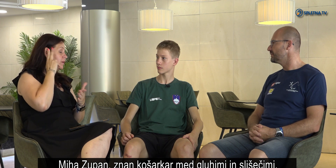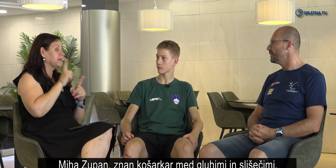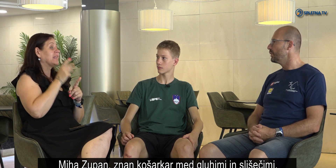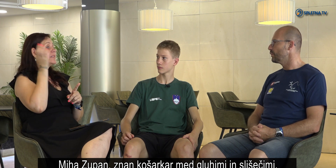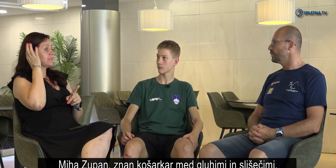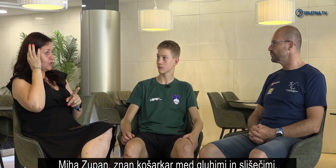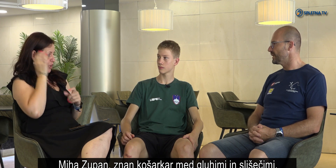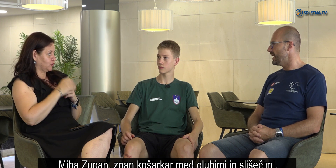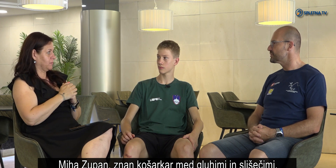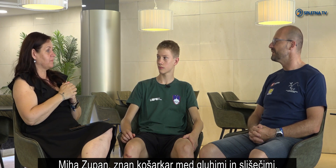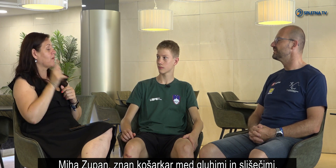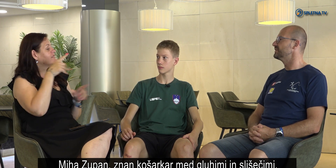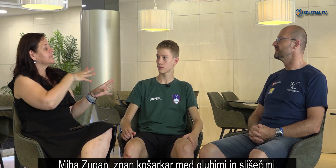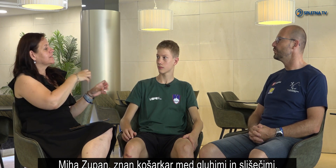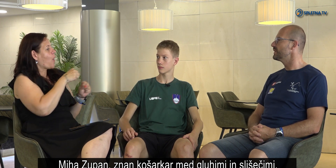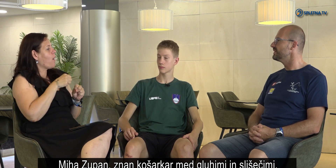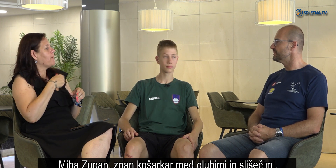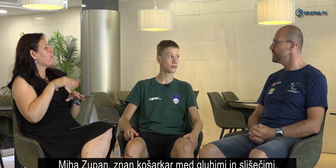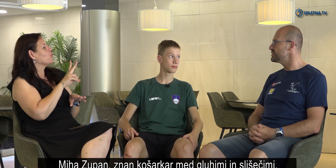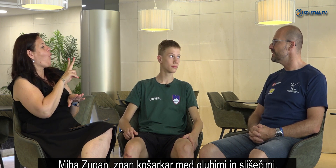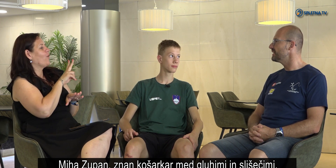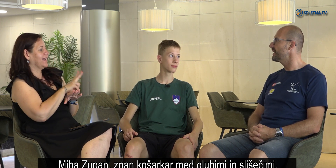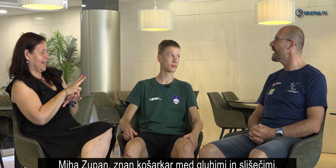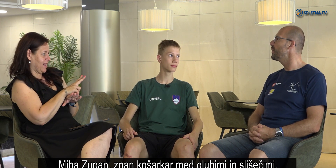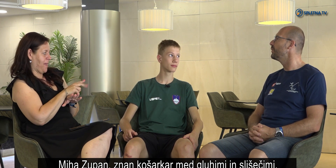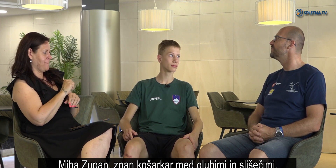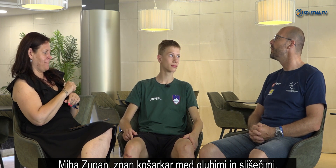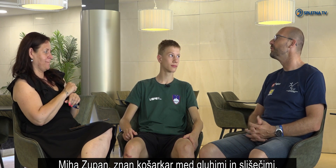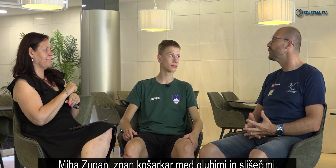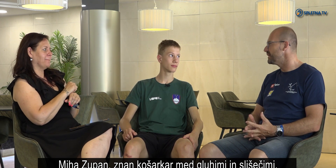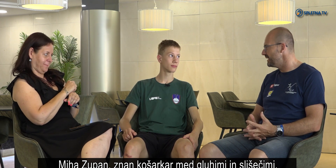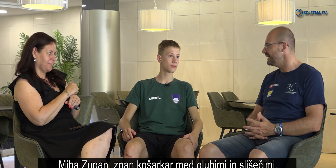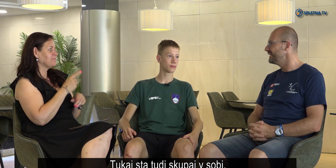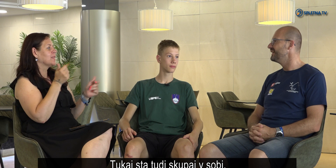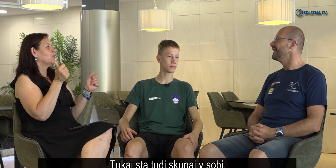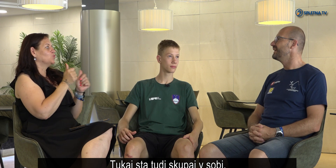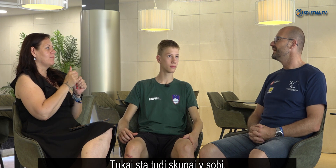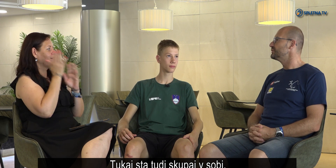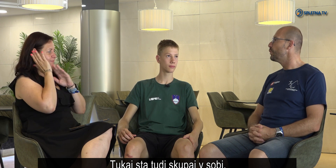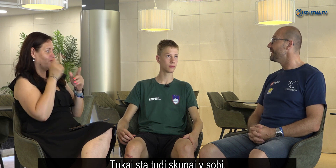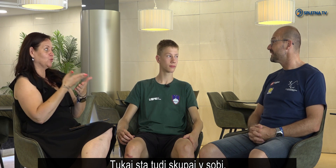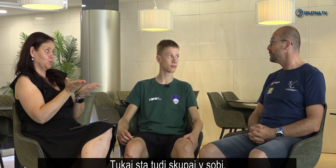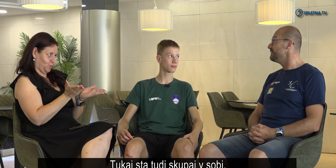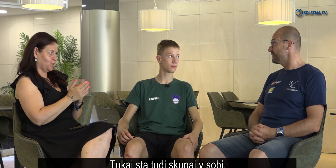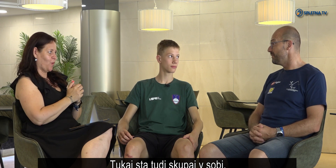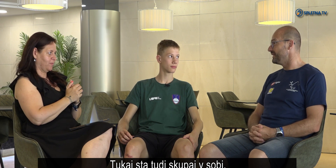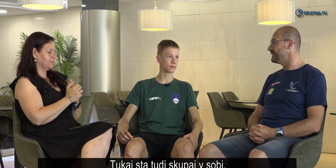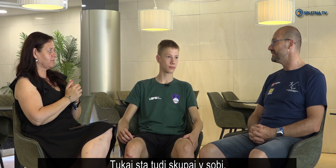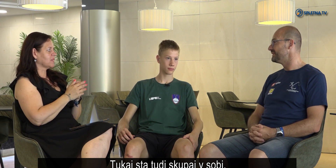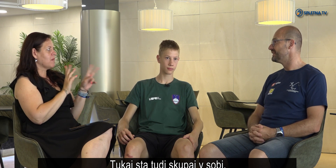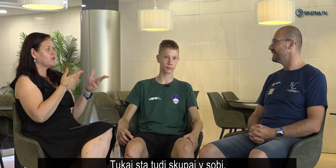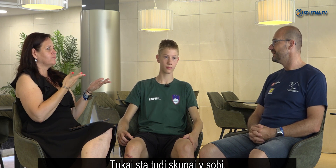tudi znan košarkaš med gluhimi in slišečimi, te nekako vzel pod okrilje, skupaj sta tudi v